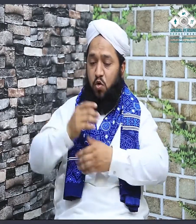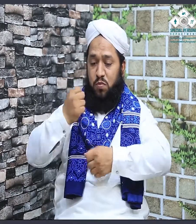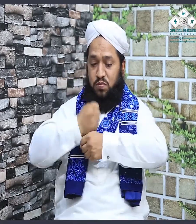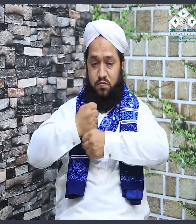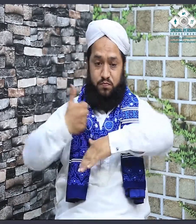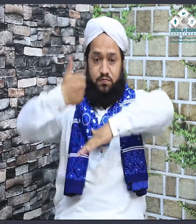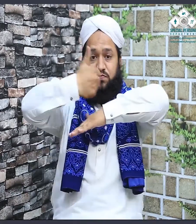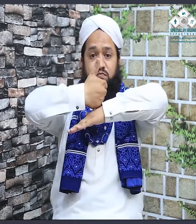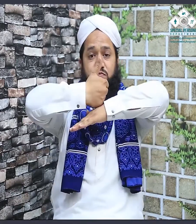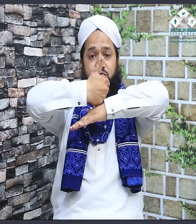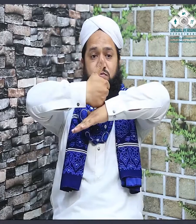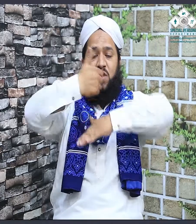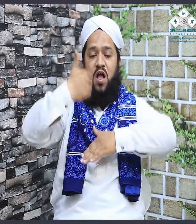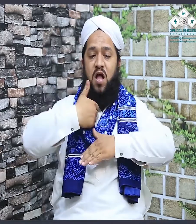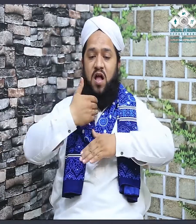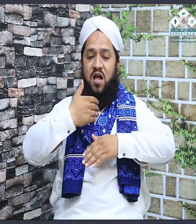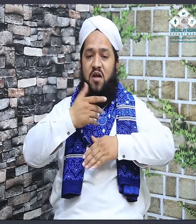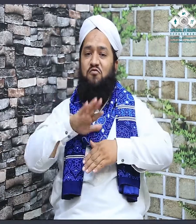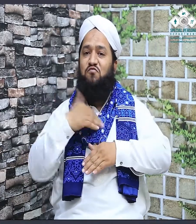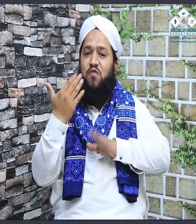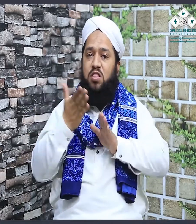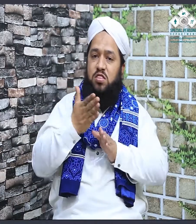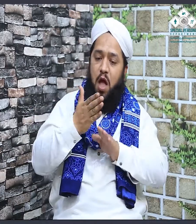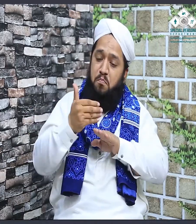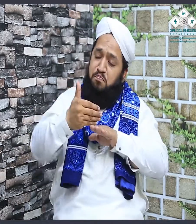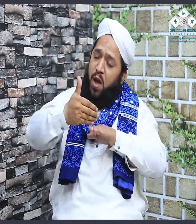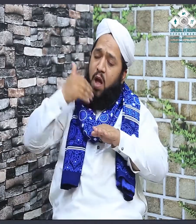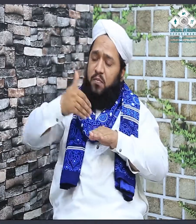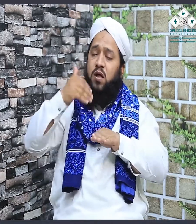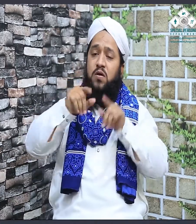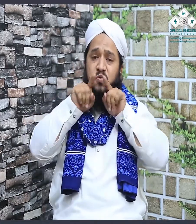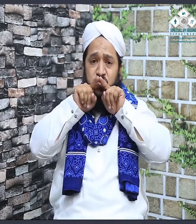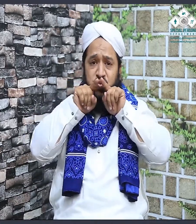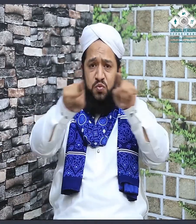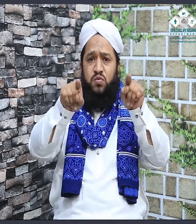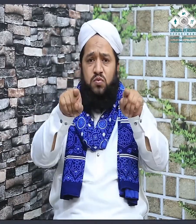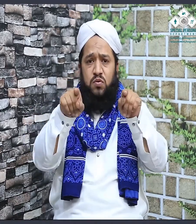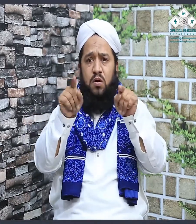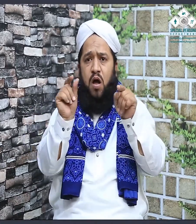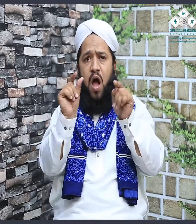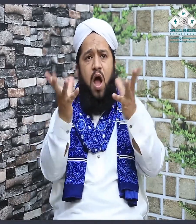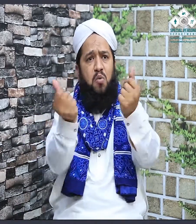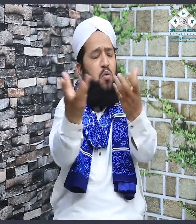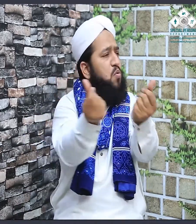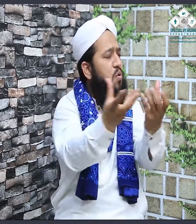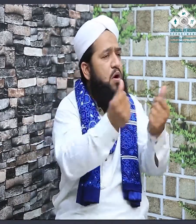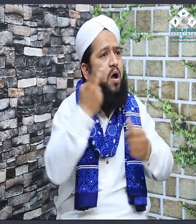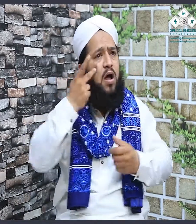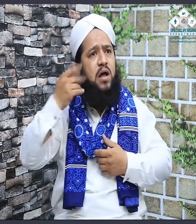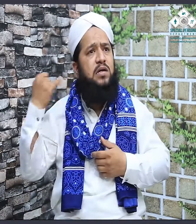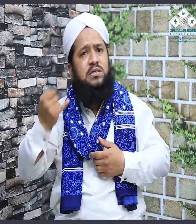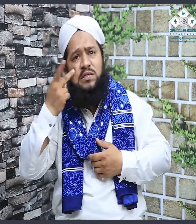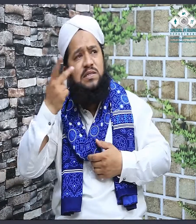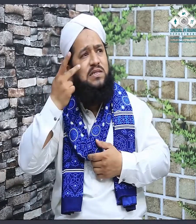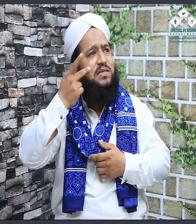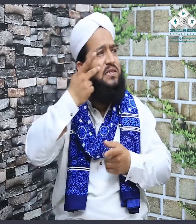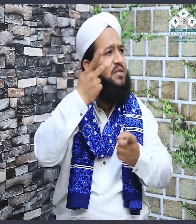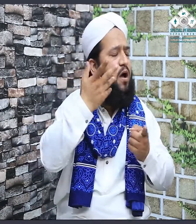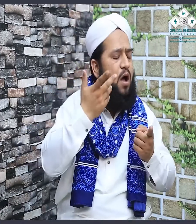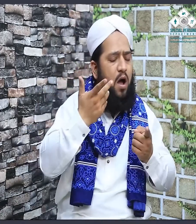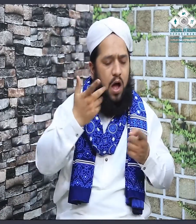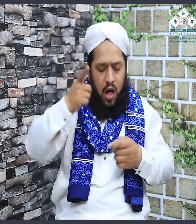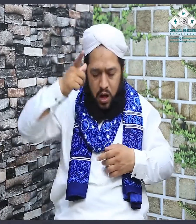اس سال جس میں آپ کی شہادت ہوئی, ٹڈیاں گم ہو گئیں, کہیں سے بھی ٹڈی نظر نہیں آتی تھی. آپ